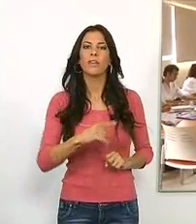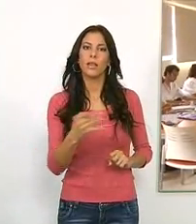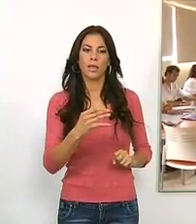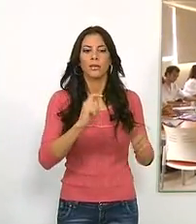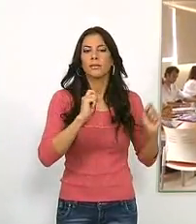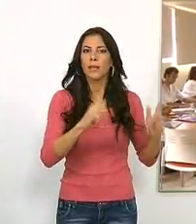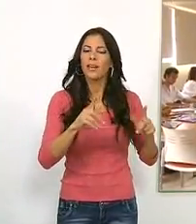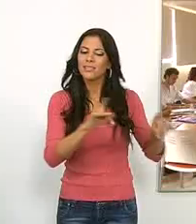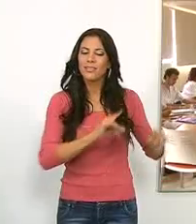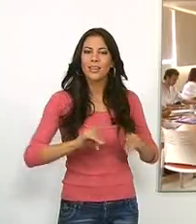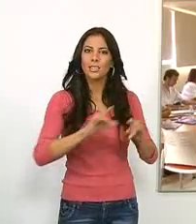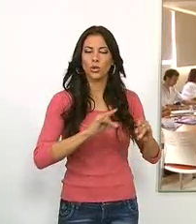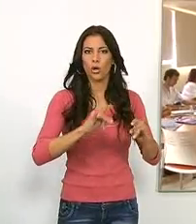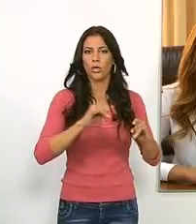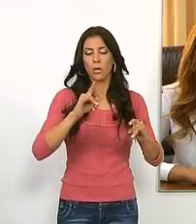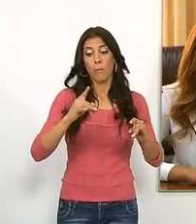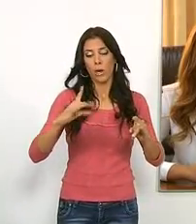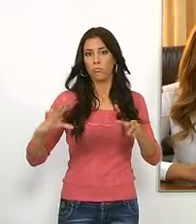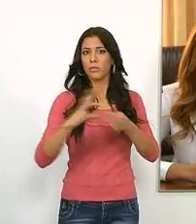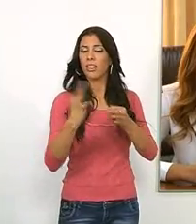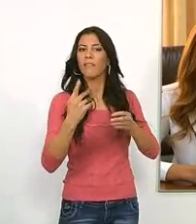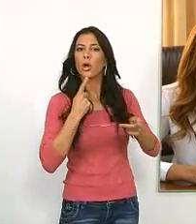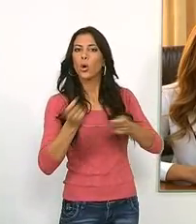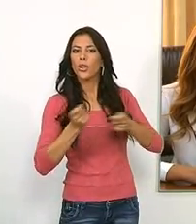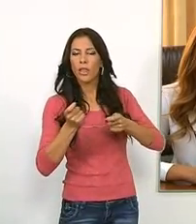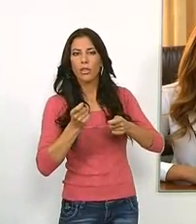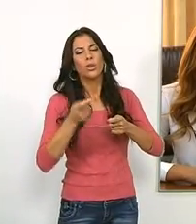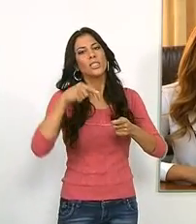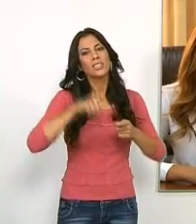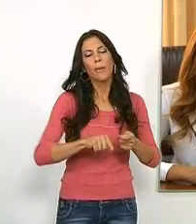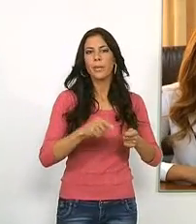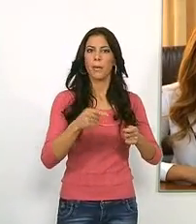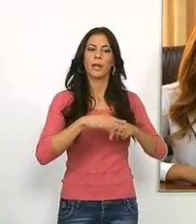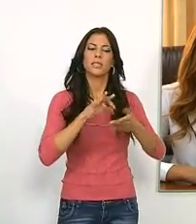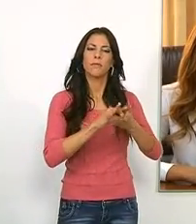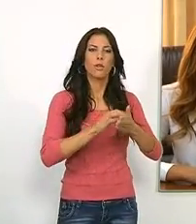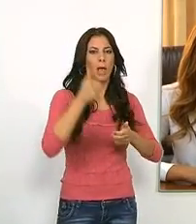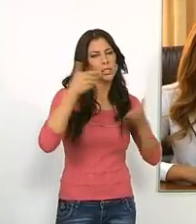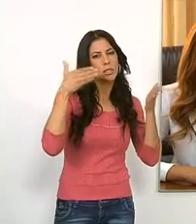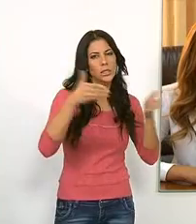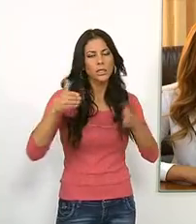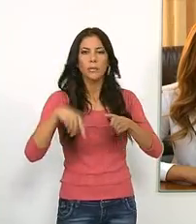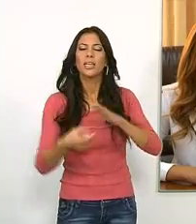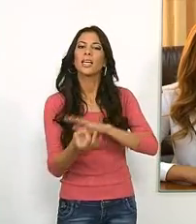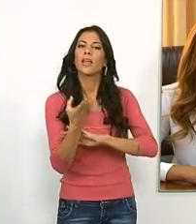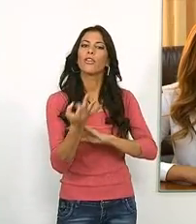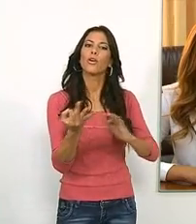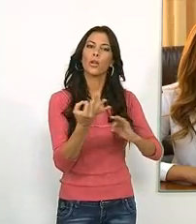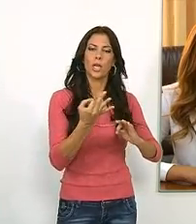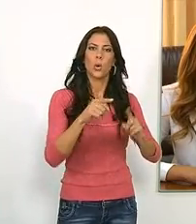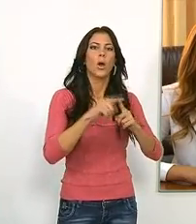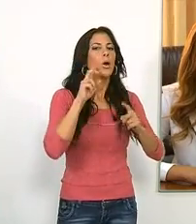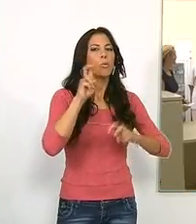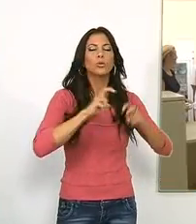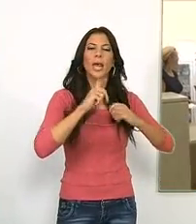brindar el territorio a través de la coordinación evitando duplicidades de servicios y creando una